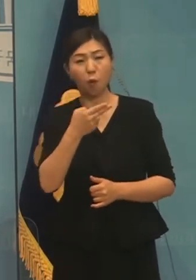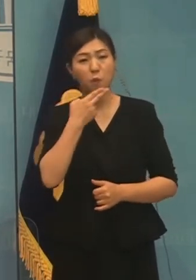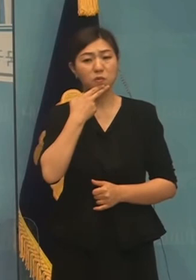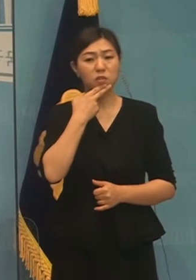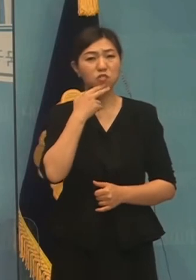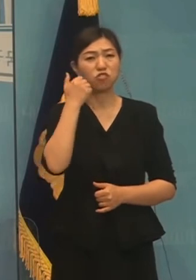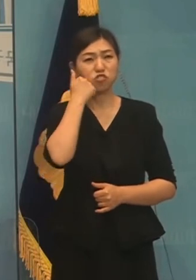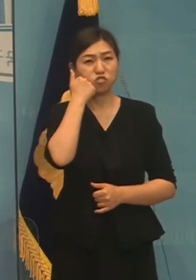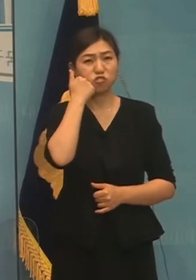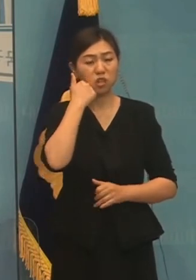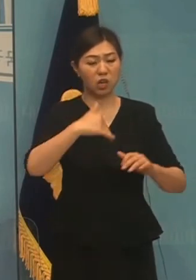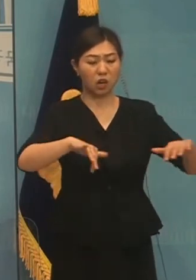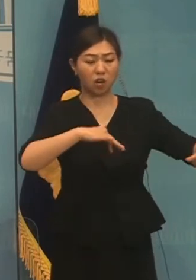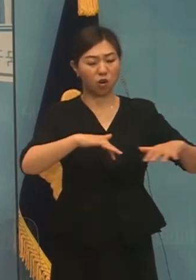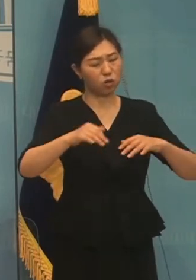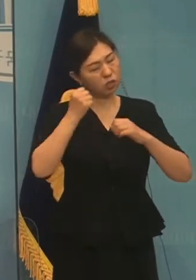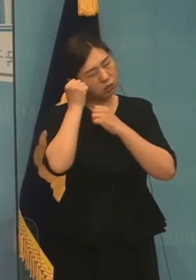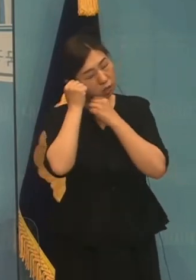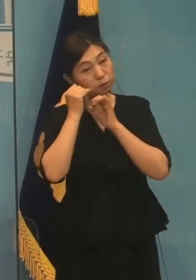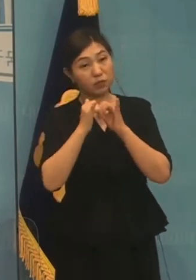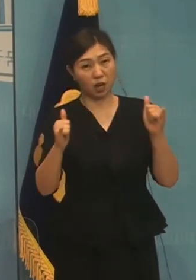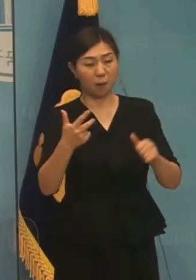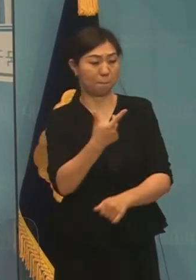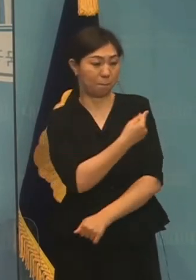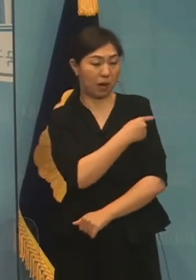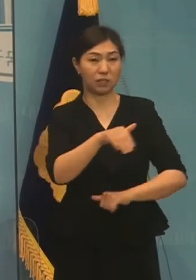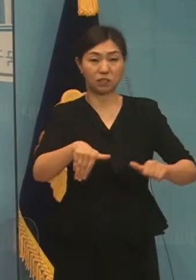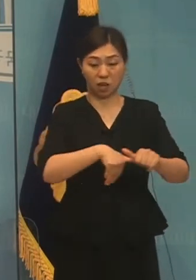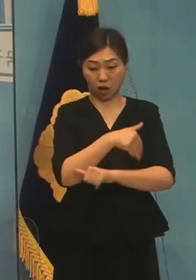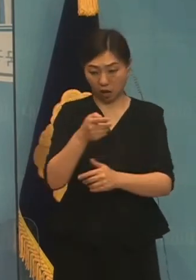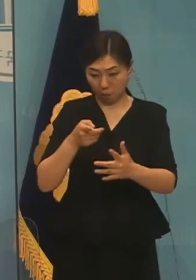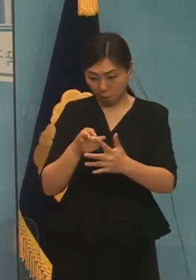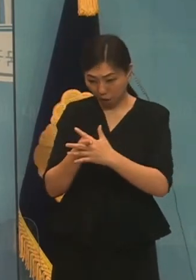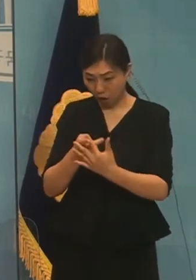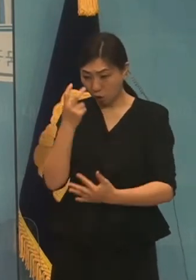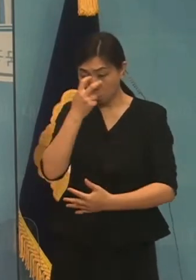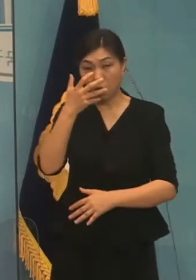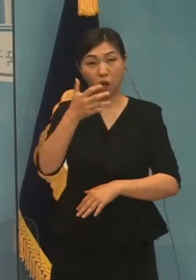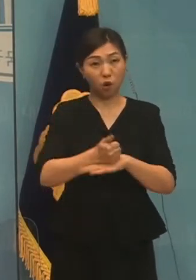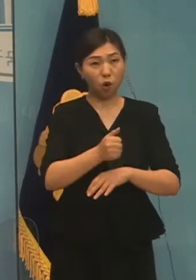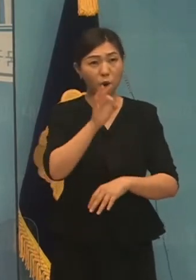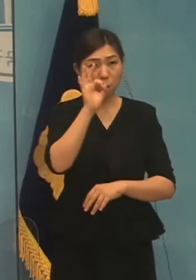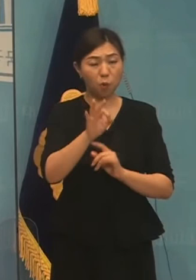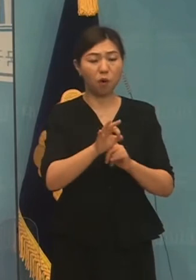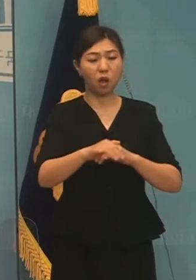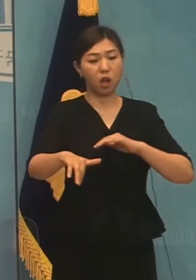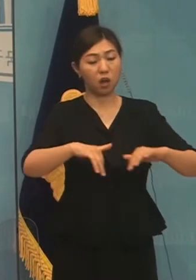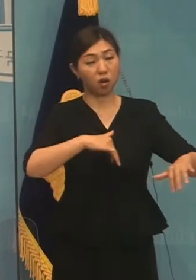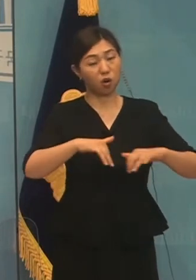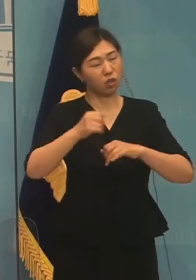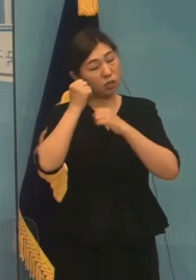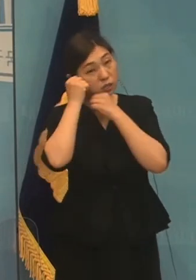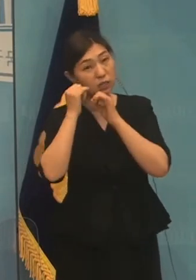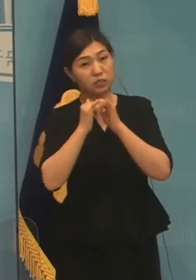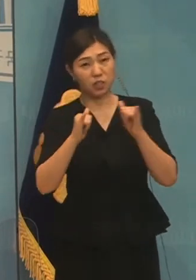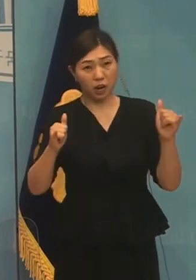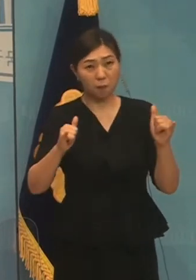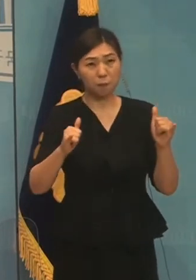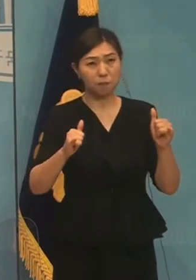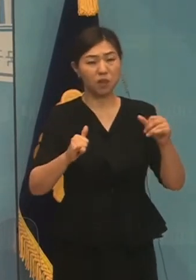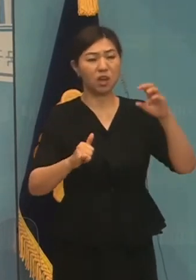코로나19 예방접종 실태 조사 결과에 따르면 노숙인 70.3%, 10명 중에